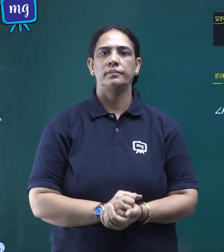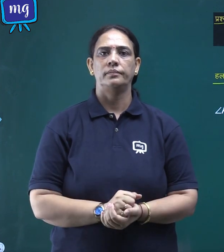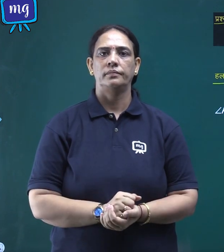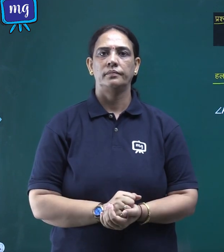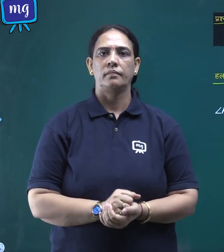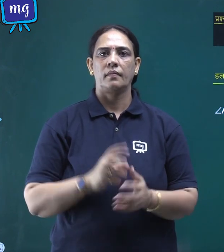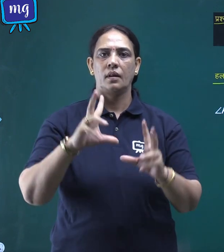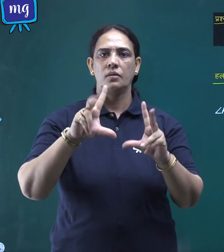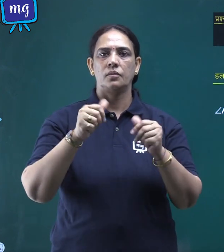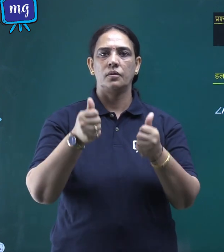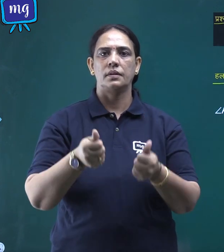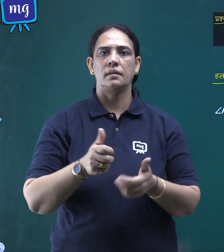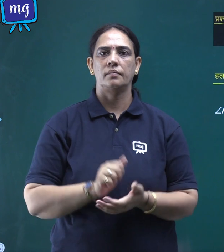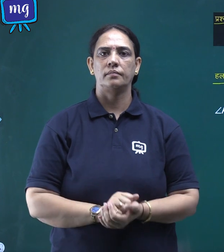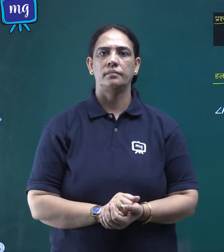हल,